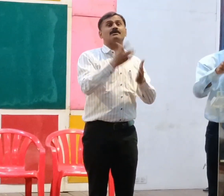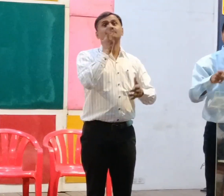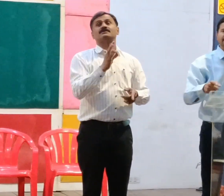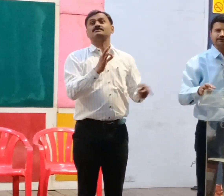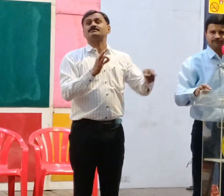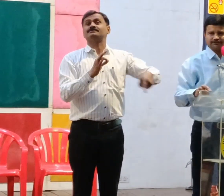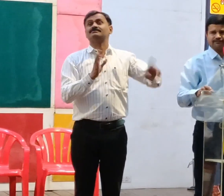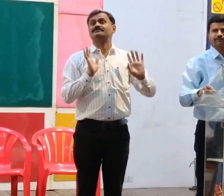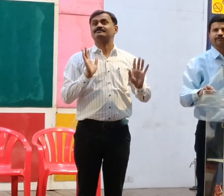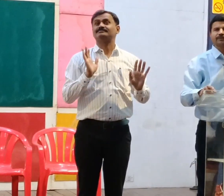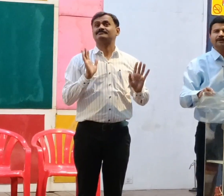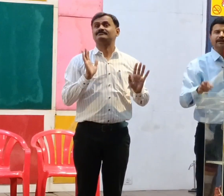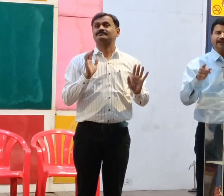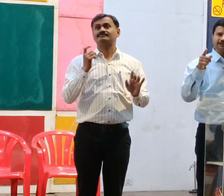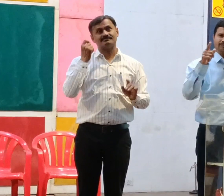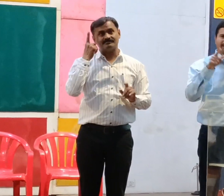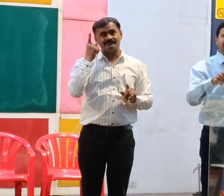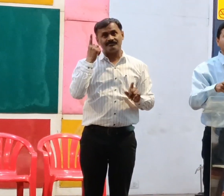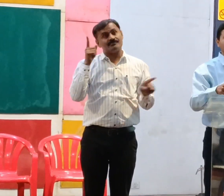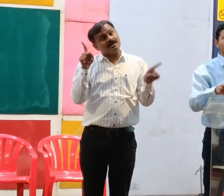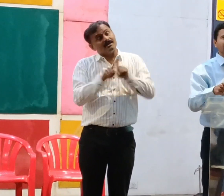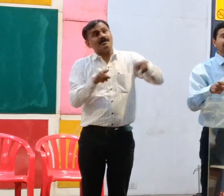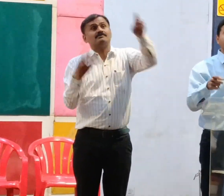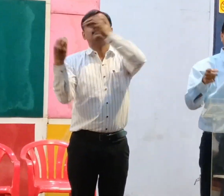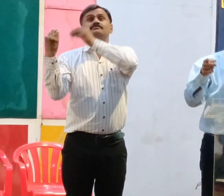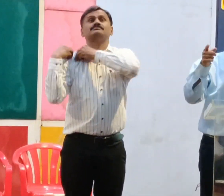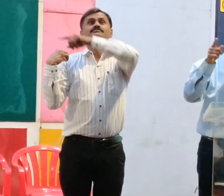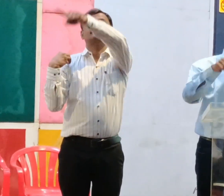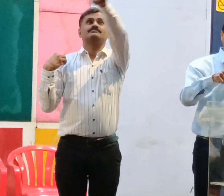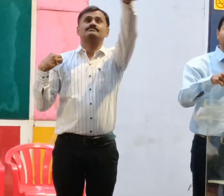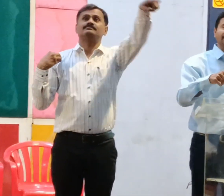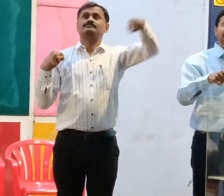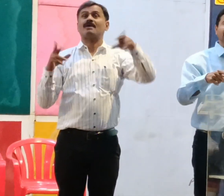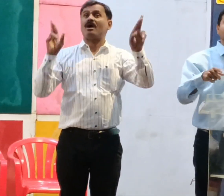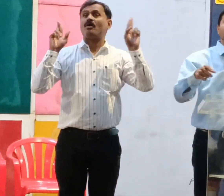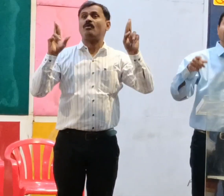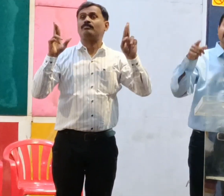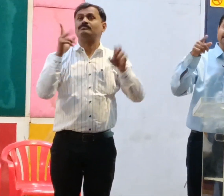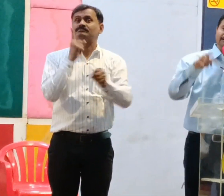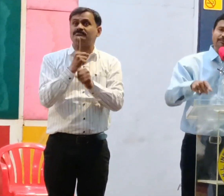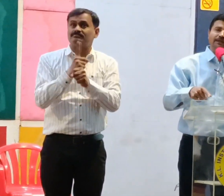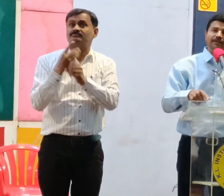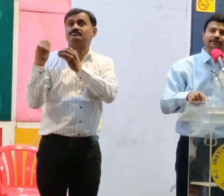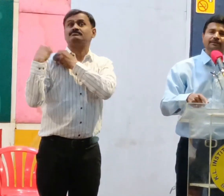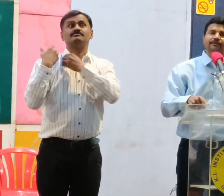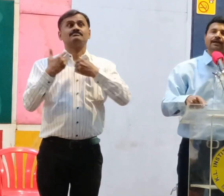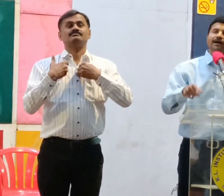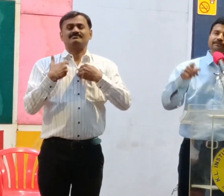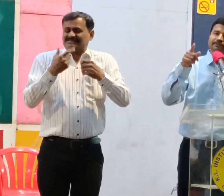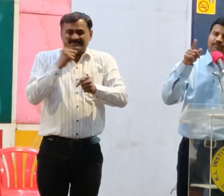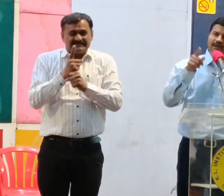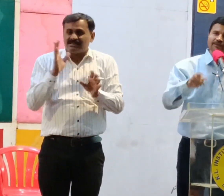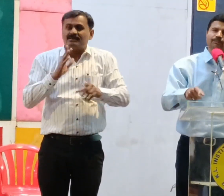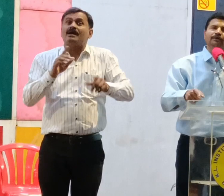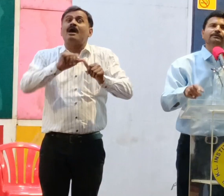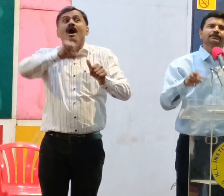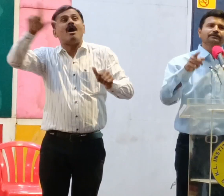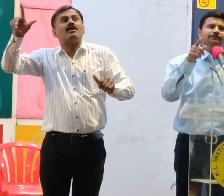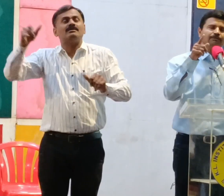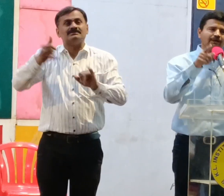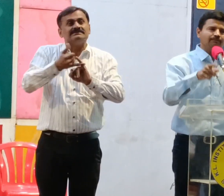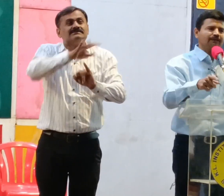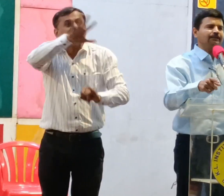પ્રમાણિકતાના હીરા સાચવે અને એ તમારે સાચવવાના છે એની અપેક્ષા રાખે છે માત્ર અમે નહીં આ સમાજ